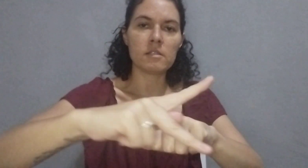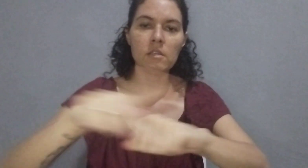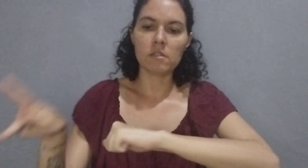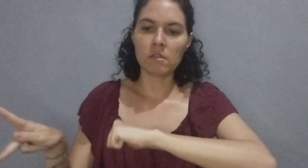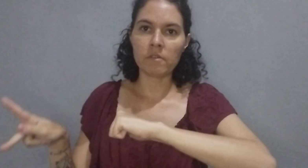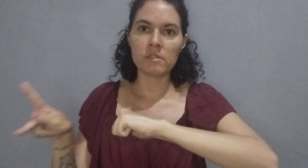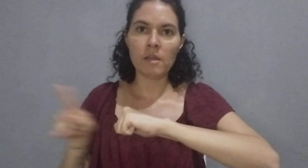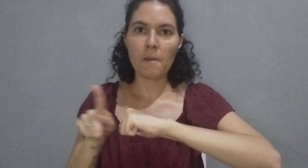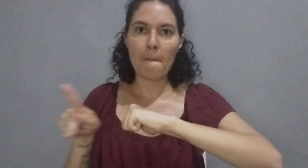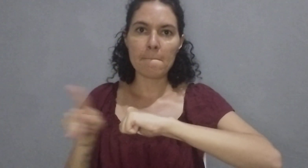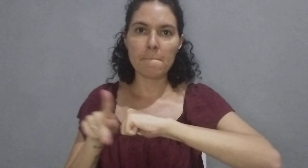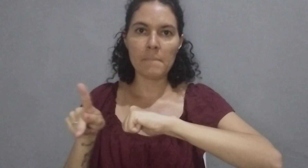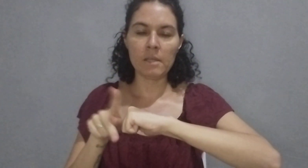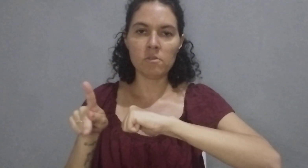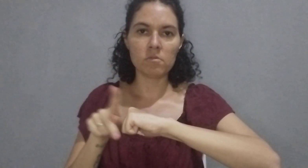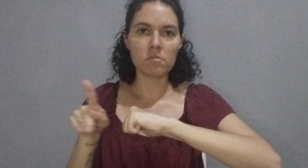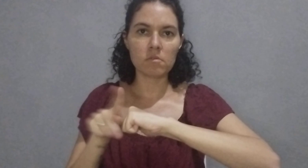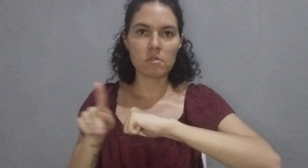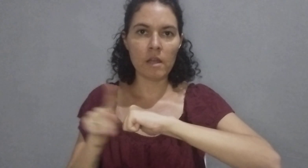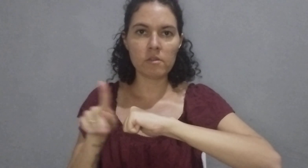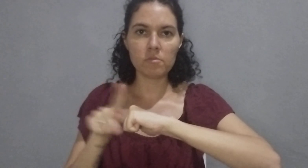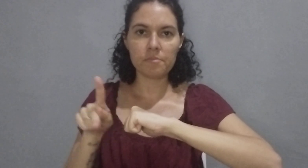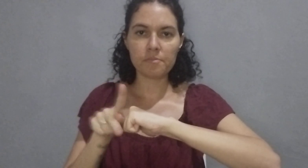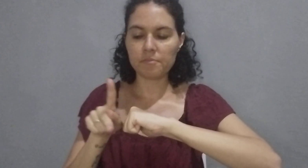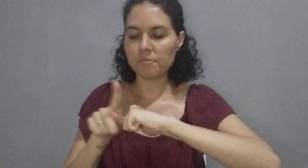assim, então vai ser Pedro, certo?